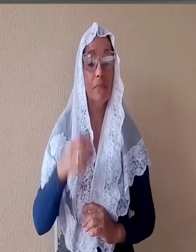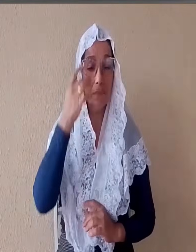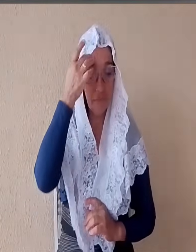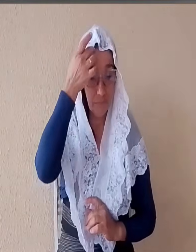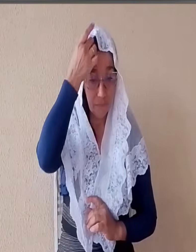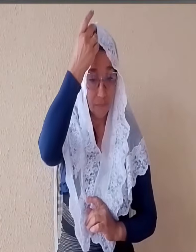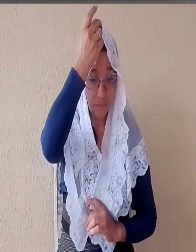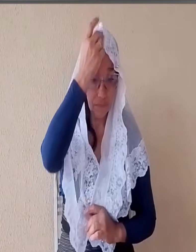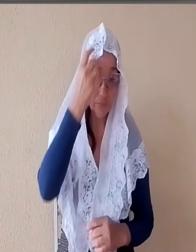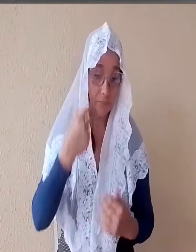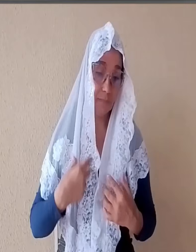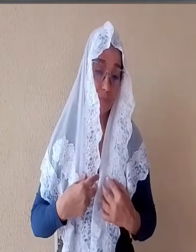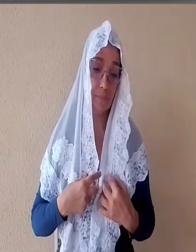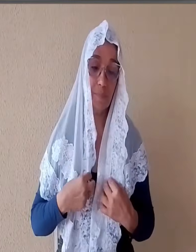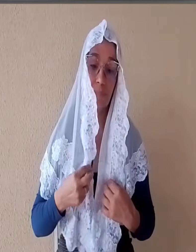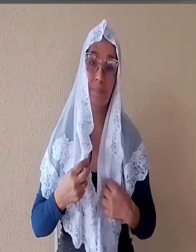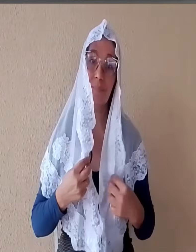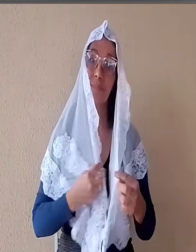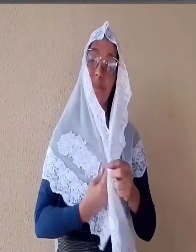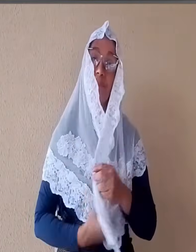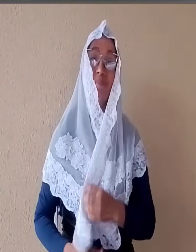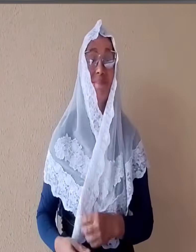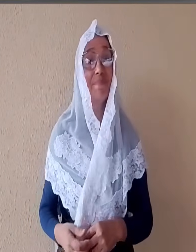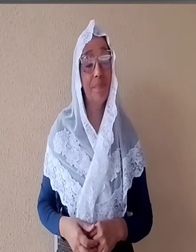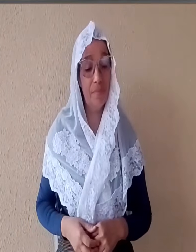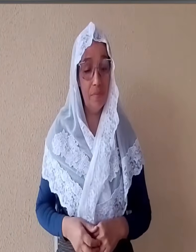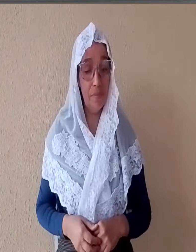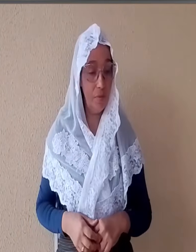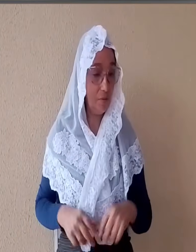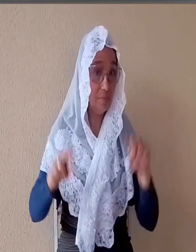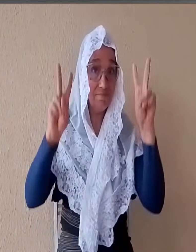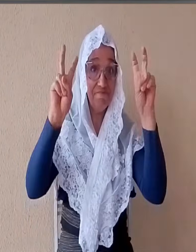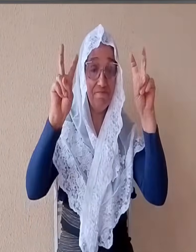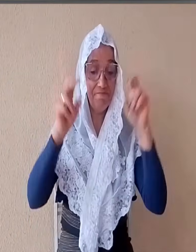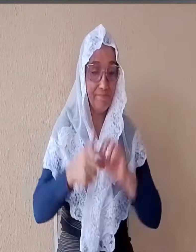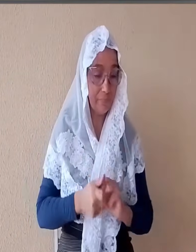Davi traz a arca para Jerusalém.